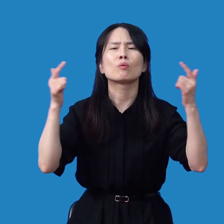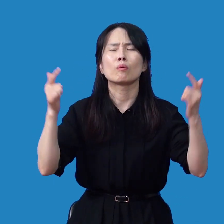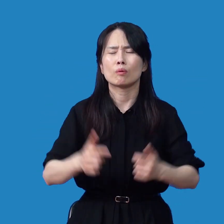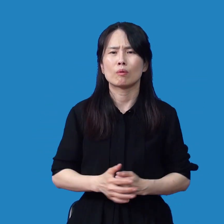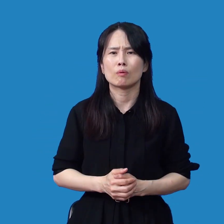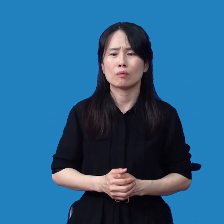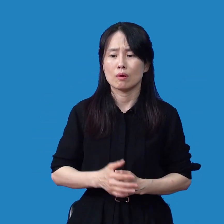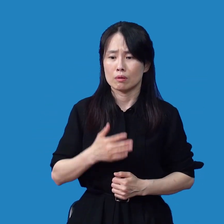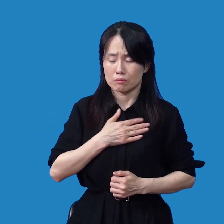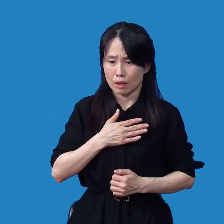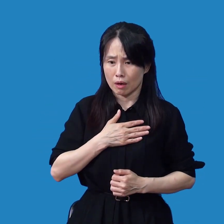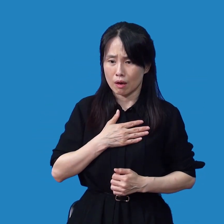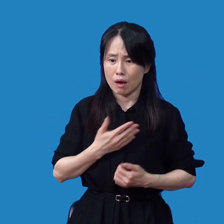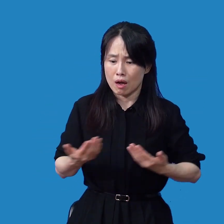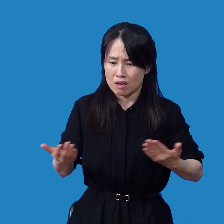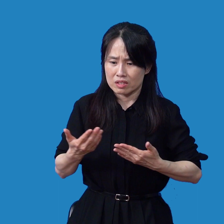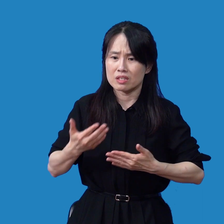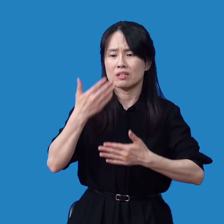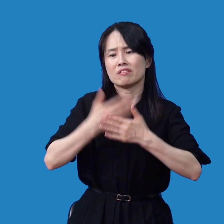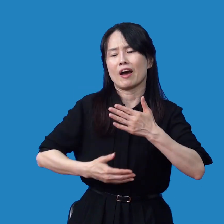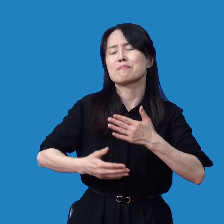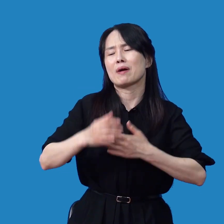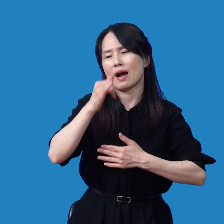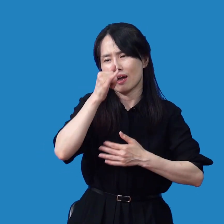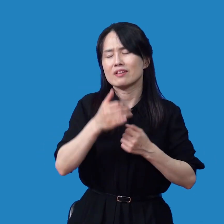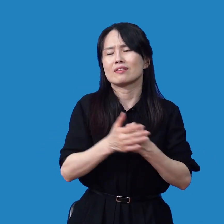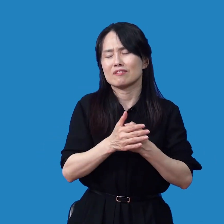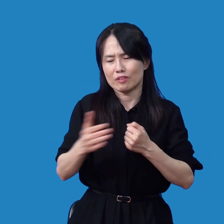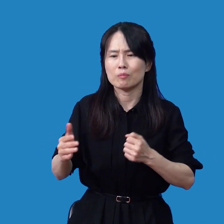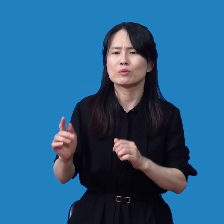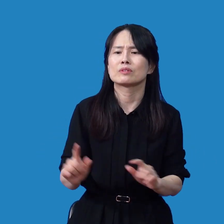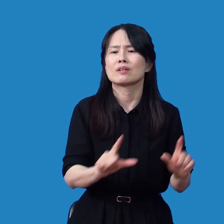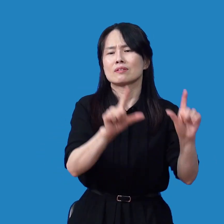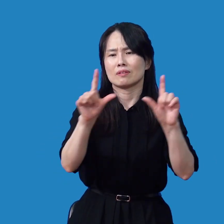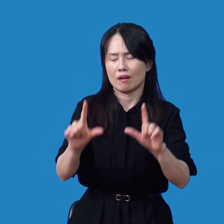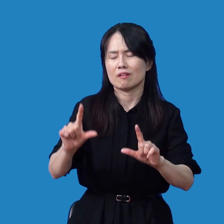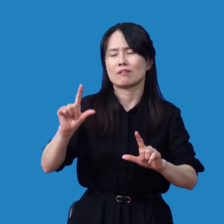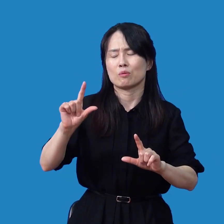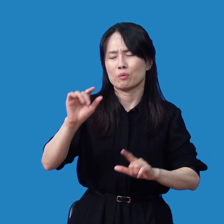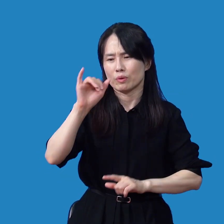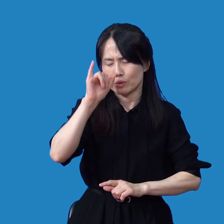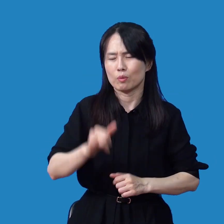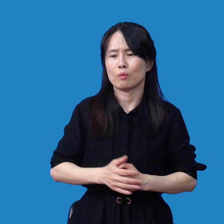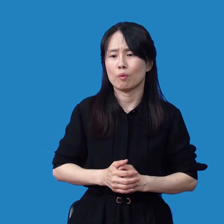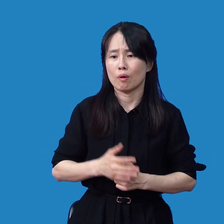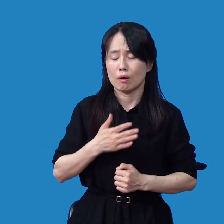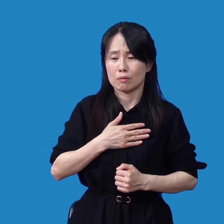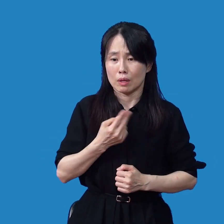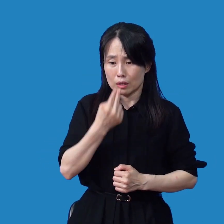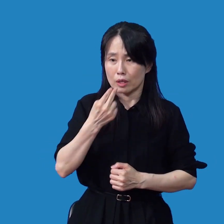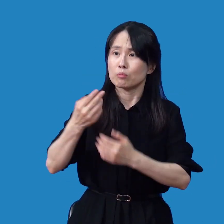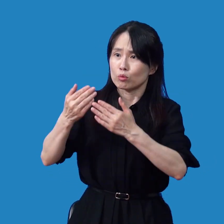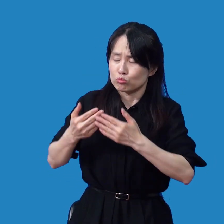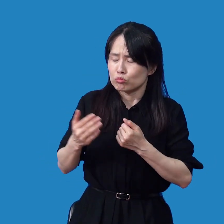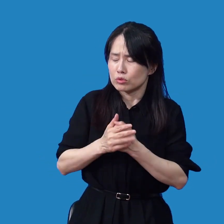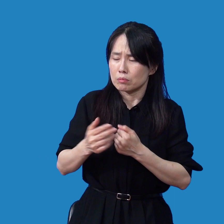아닙니다. 나는 할 일이 있기 때문에 사는 것이고, 내가 지금 사는 것을 보니까 할 일이 남아있는 게